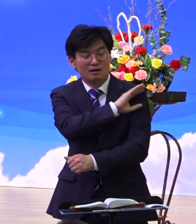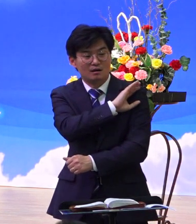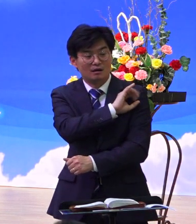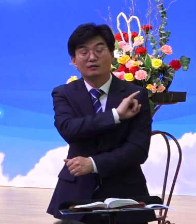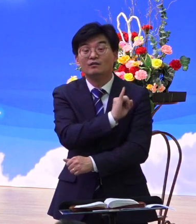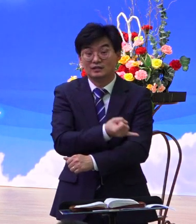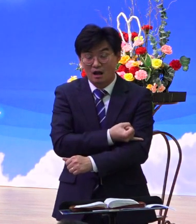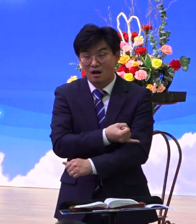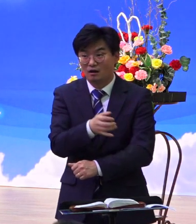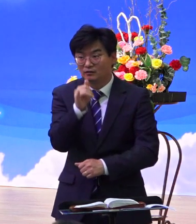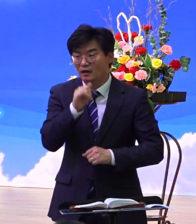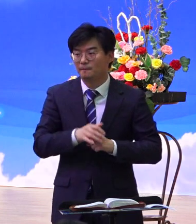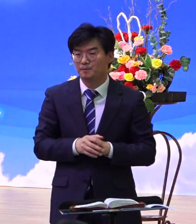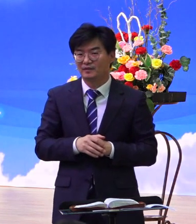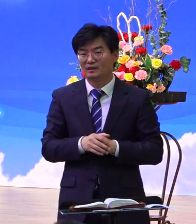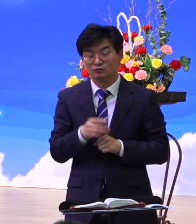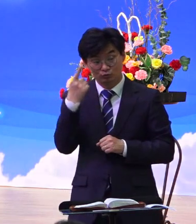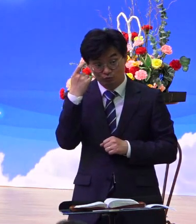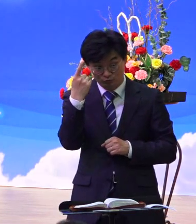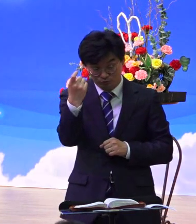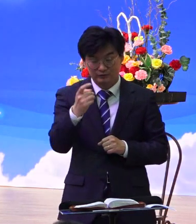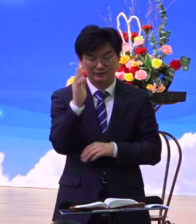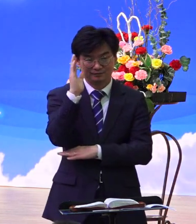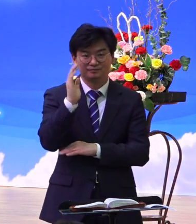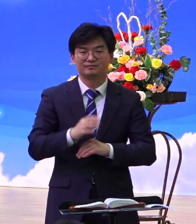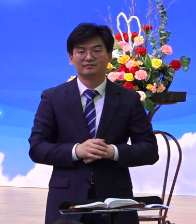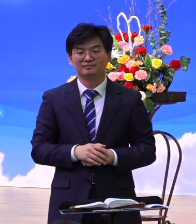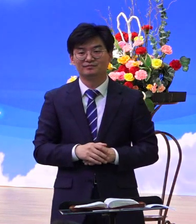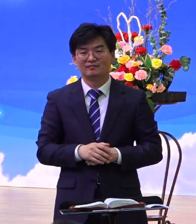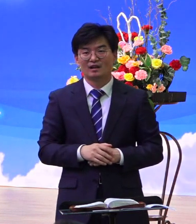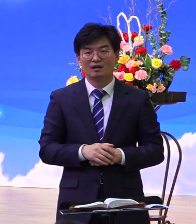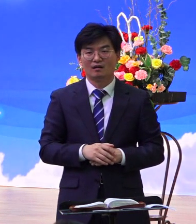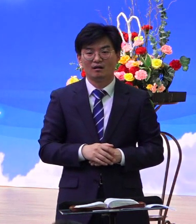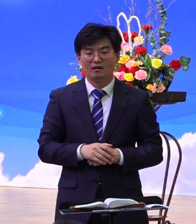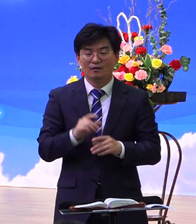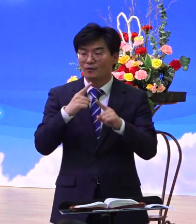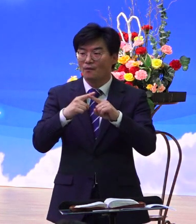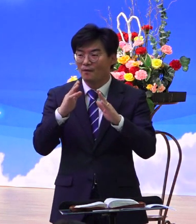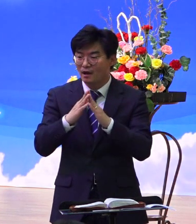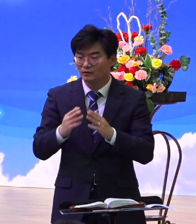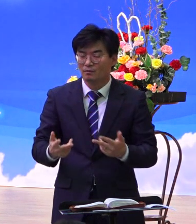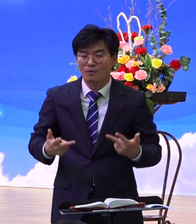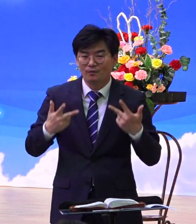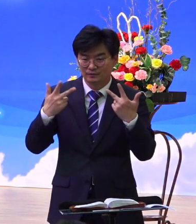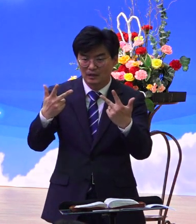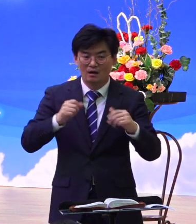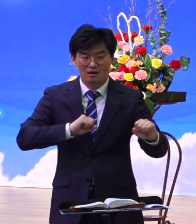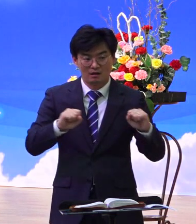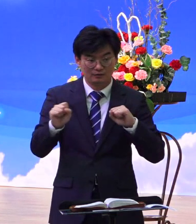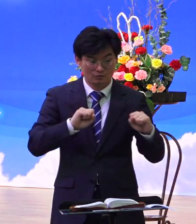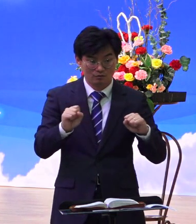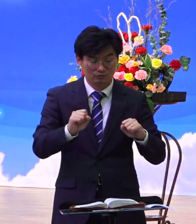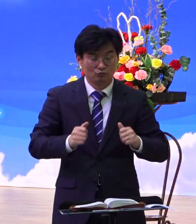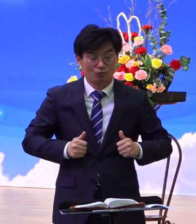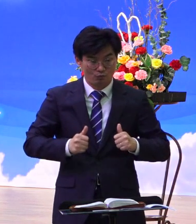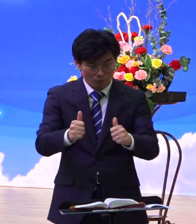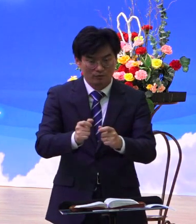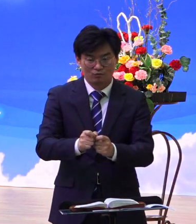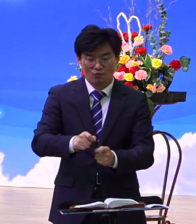새신자, 새가족들을 섬기는 그 사역을 오래도록 했습니다. 정말 귀하게 새가족들을